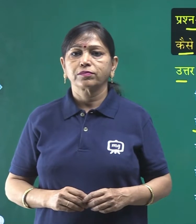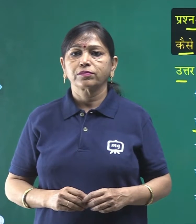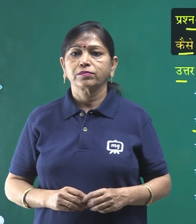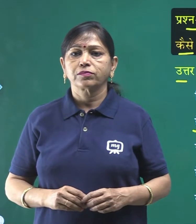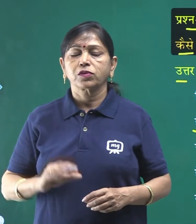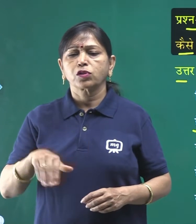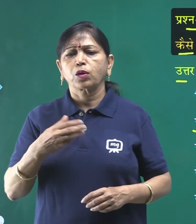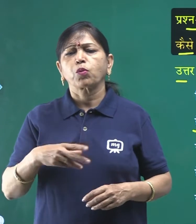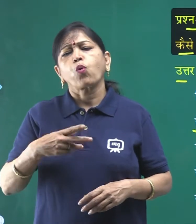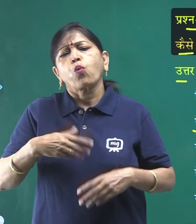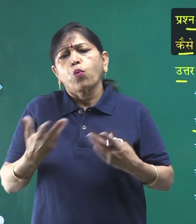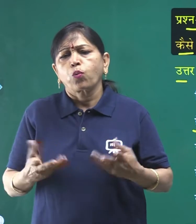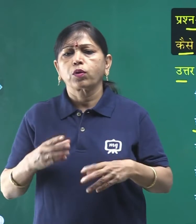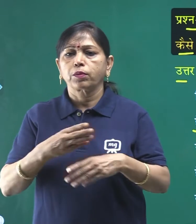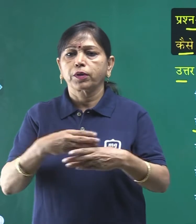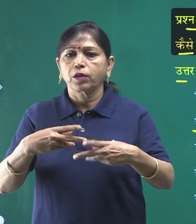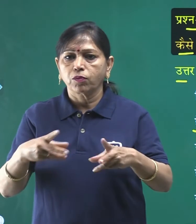जब कोई वस्तु